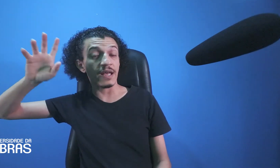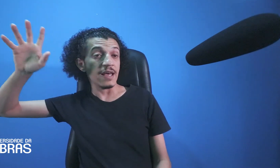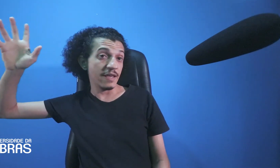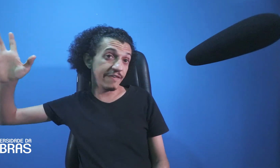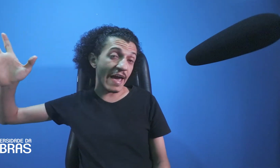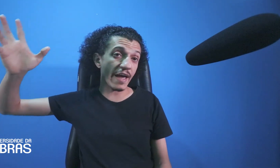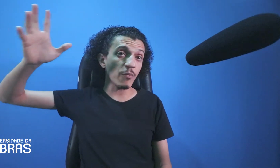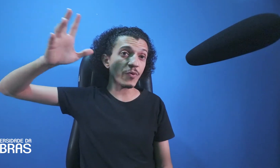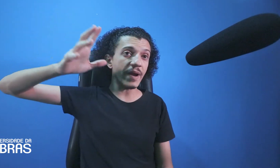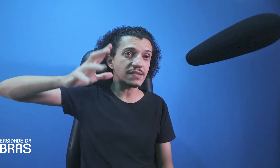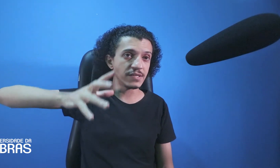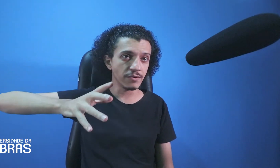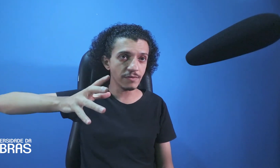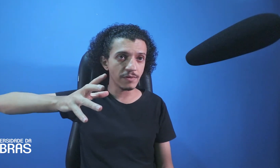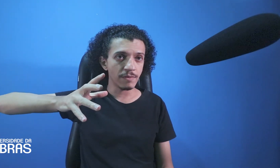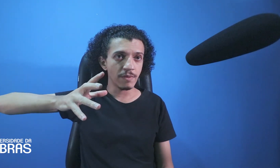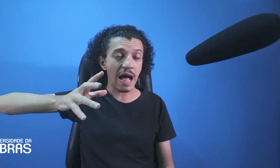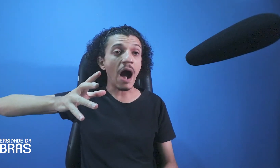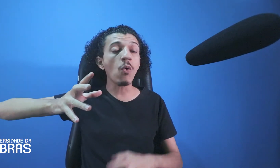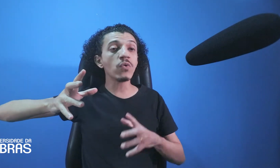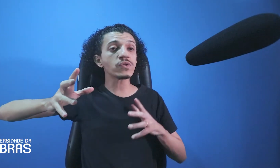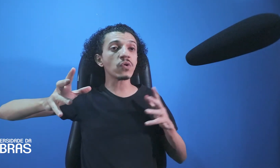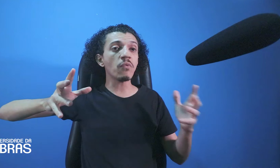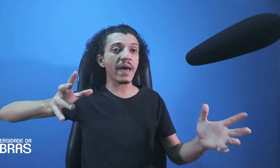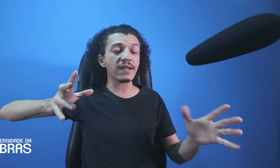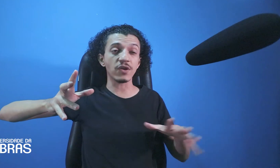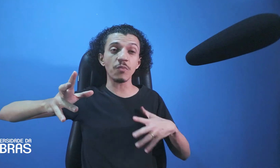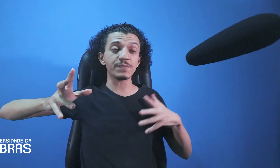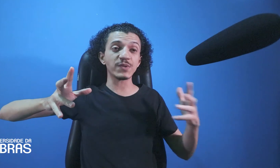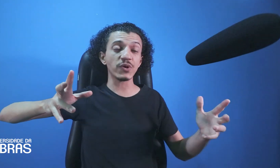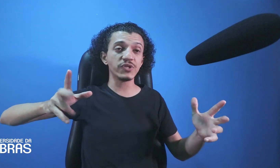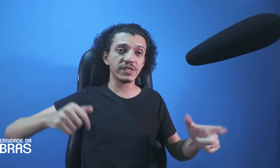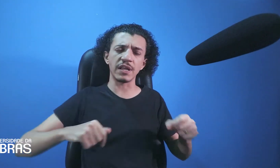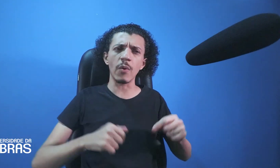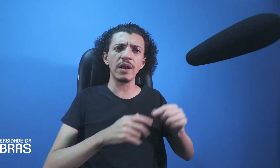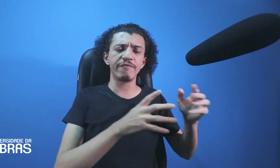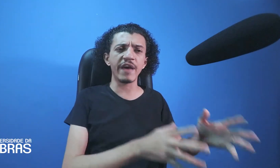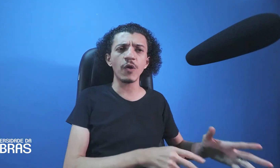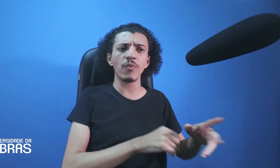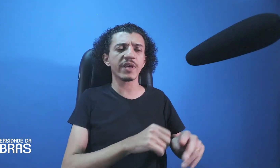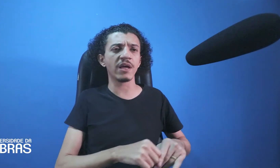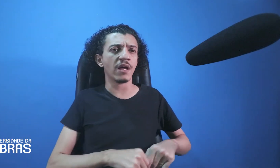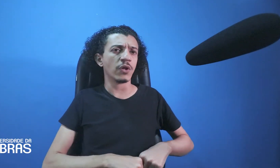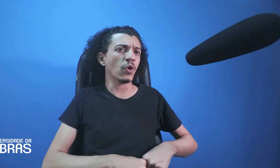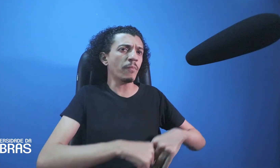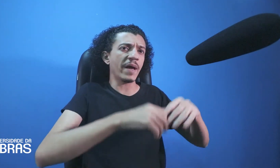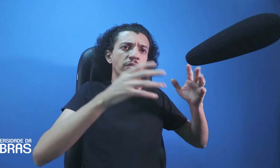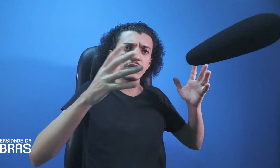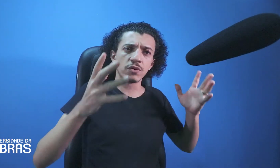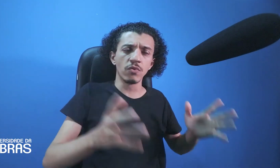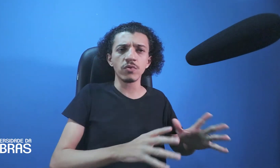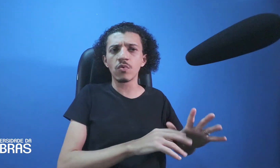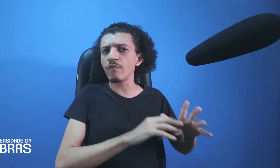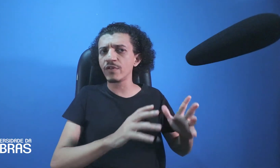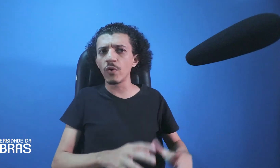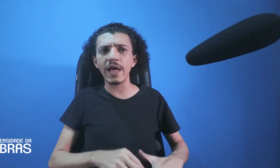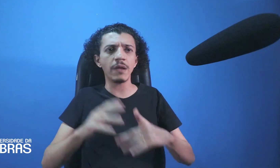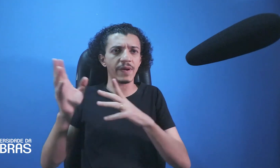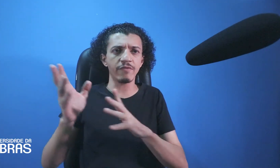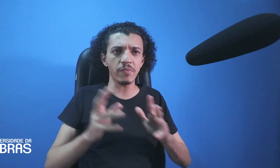E vieram para o Brasil. Alguns documentos, algumas pessoas dizem não, ele veio porque Dom Pedro II convidou ele para vir para o